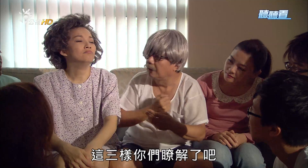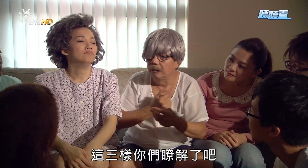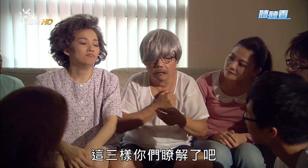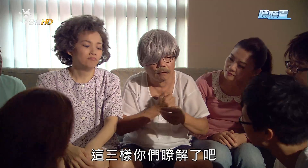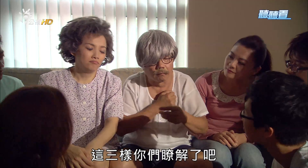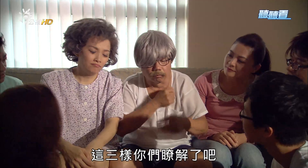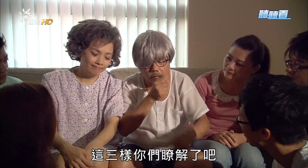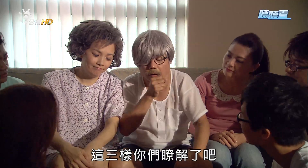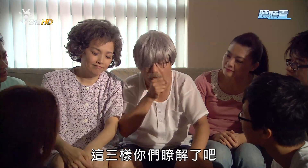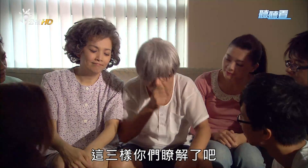吧？